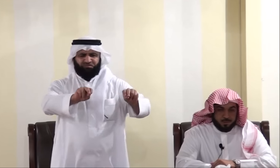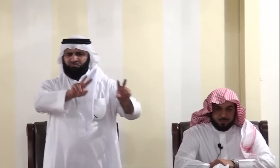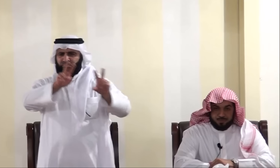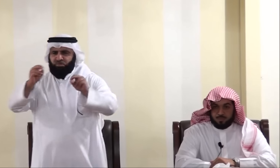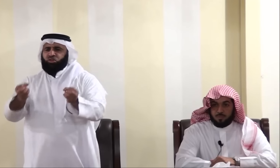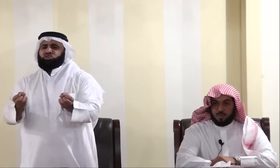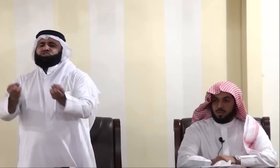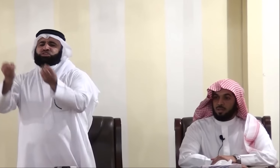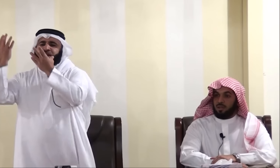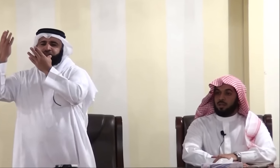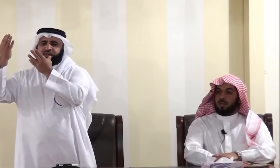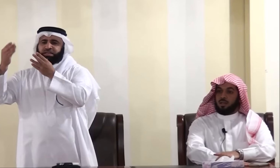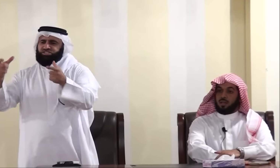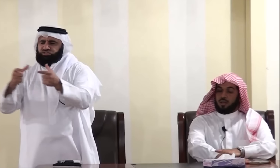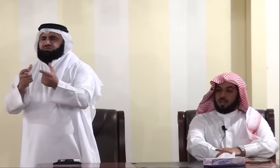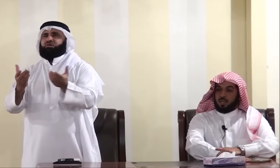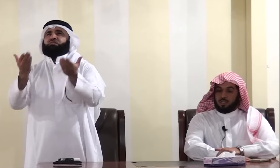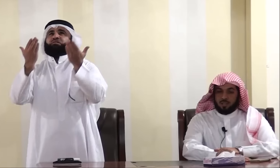الفردوس.